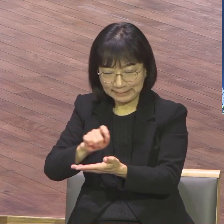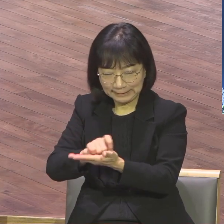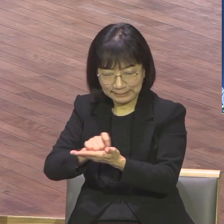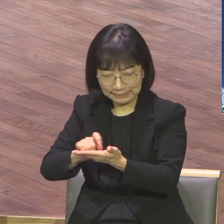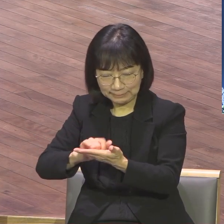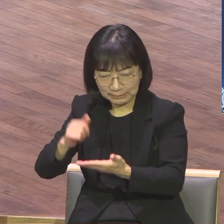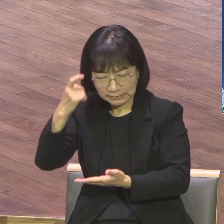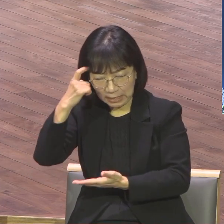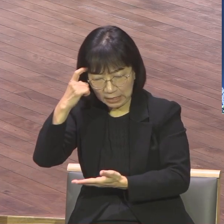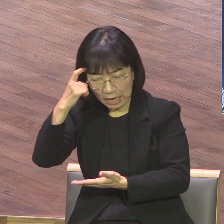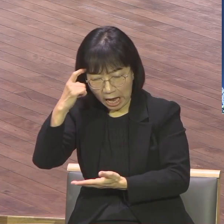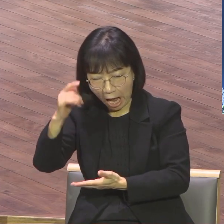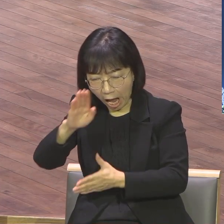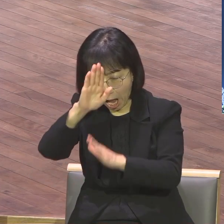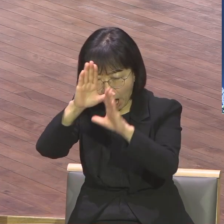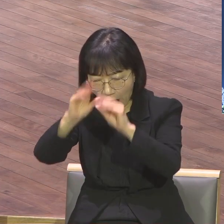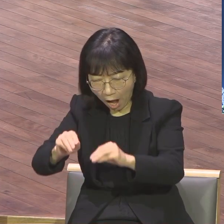아시고